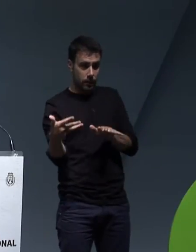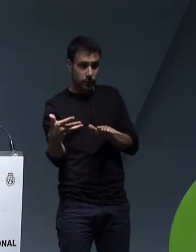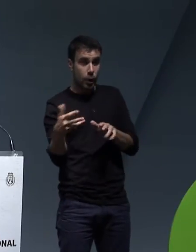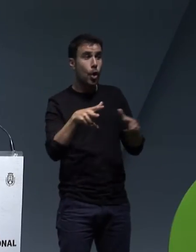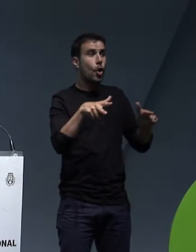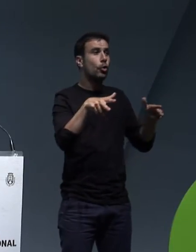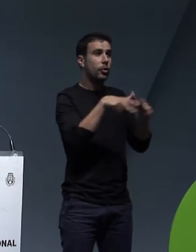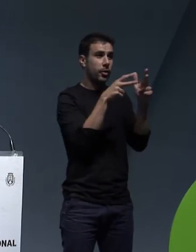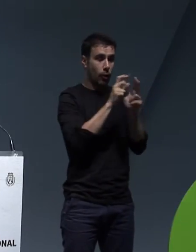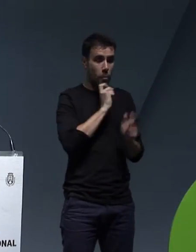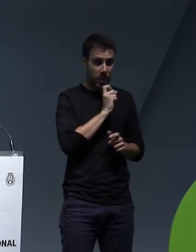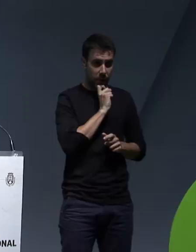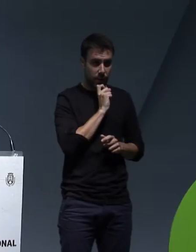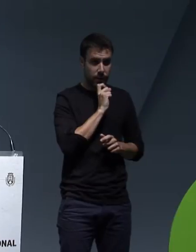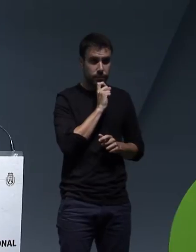complejidad social,